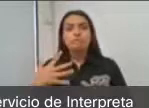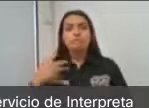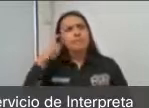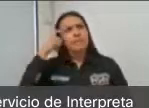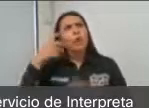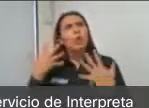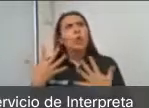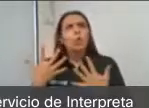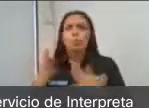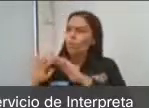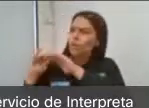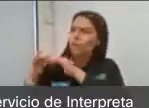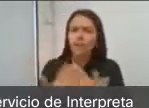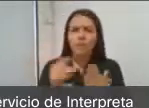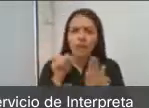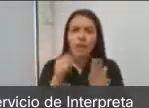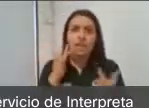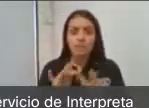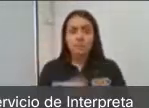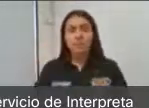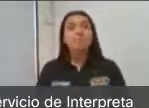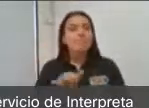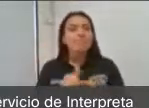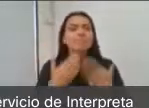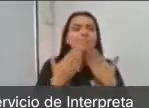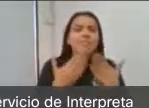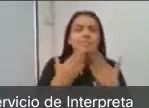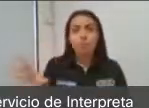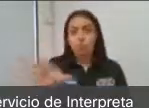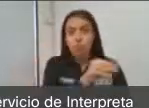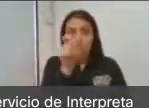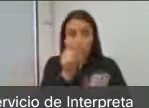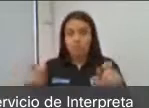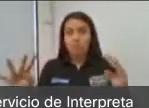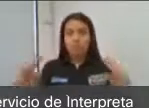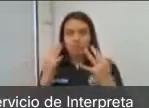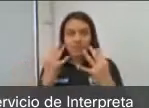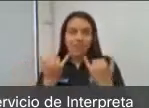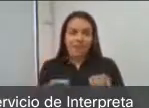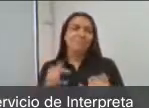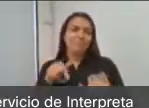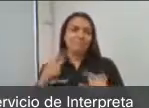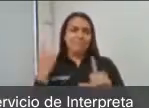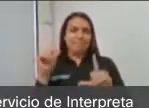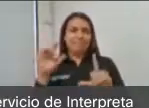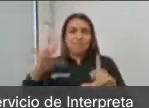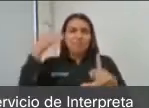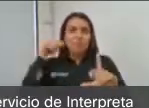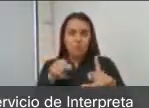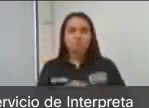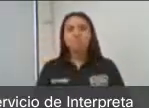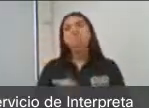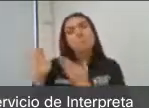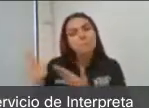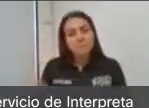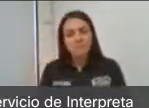a la literatura. Damos gracias a todos los que nos siguen acompañando desde este formato digital. Bienvenidos a este evento de FILBO en